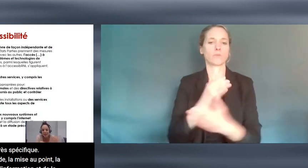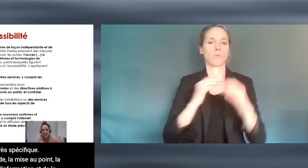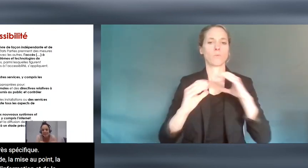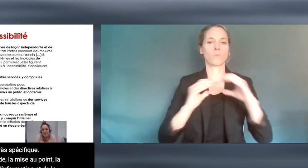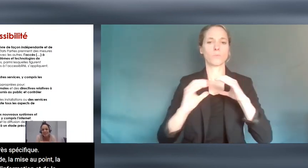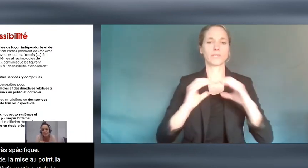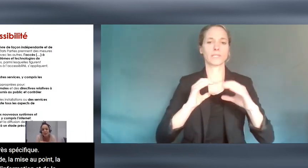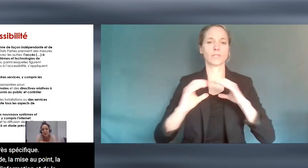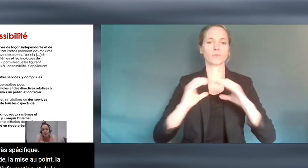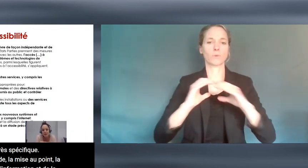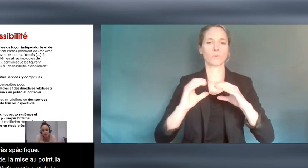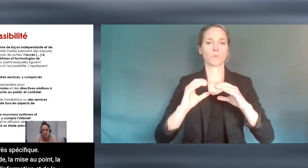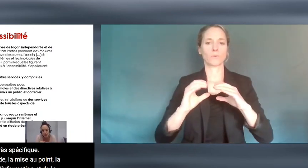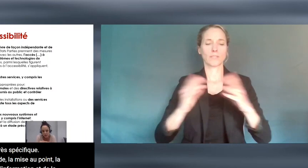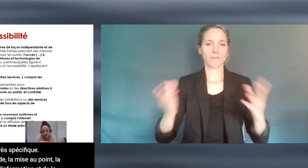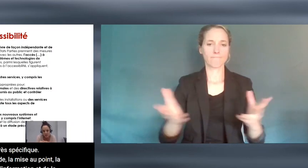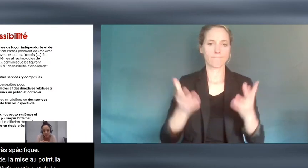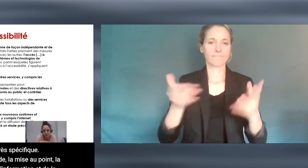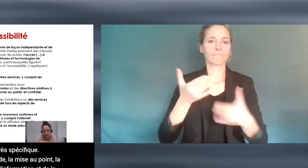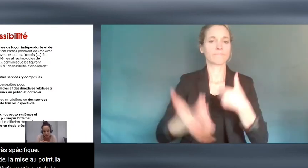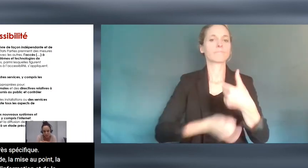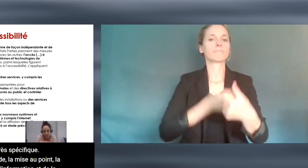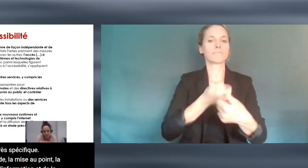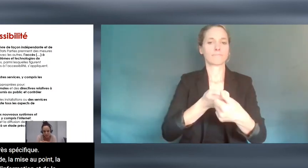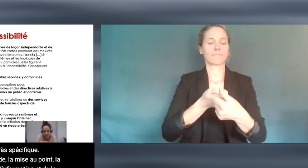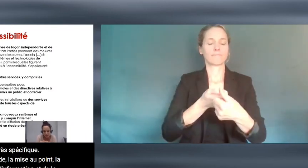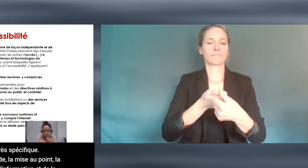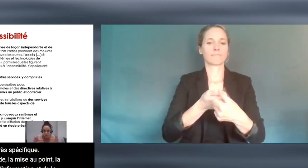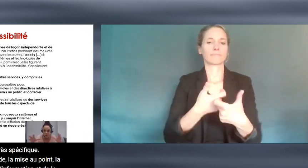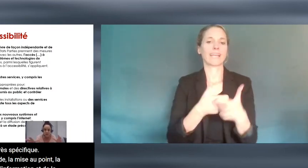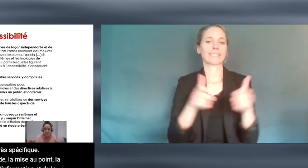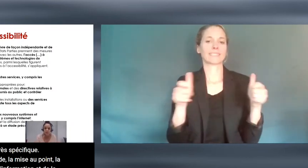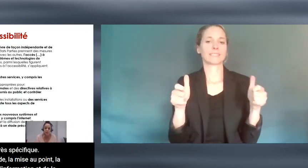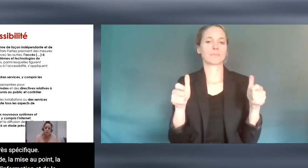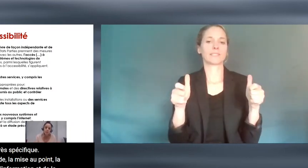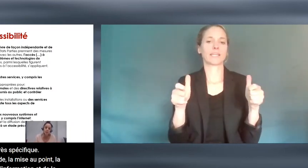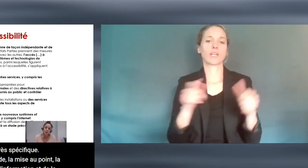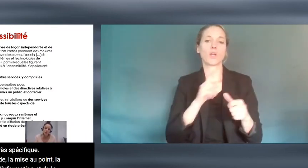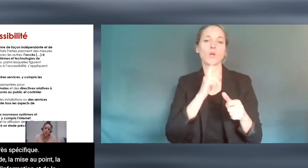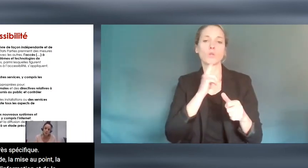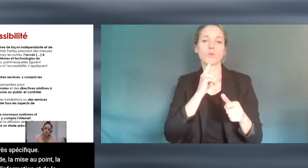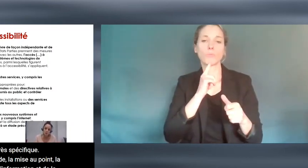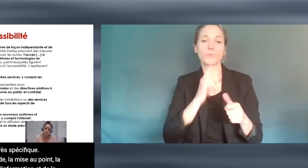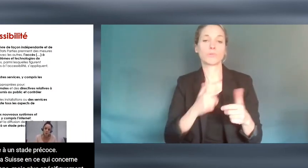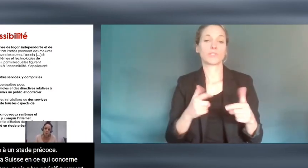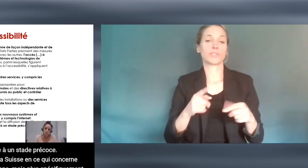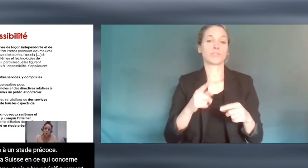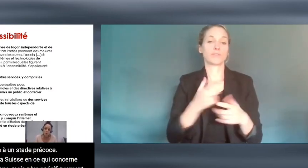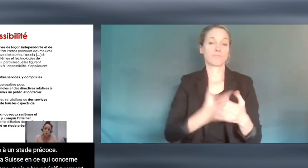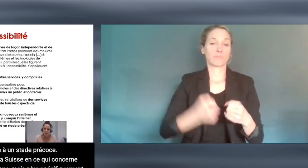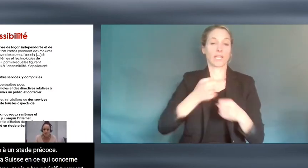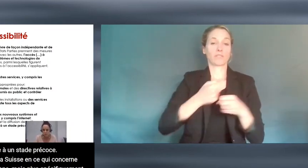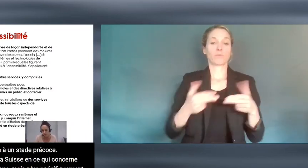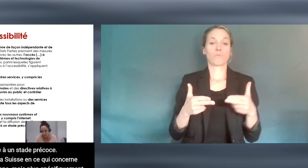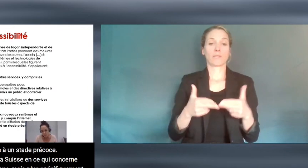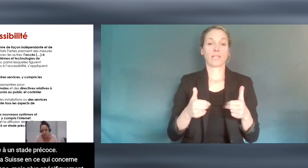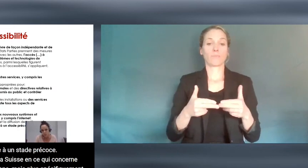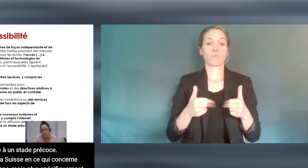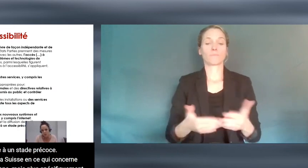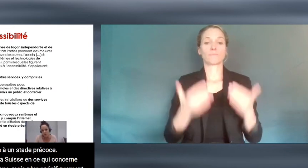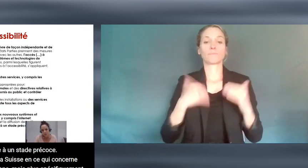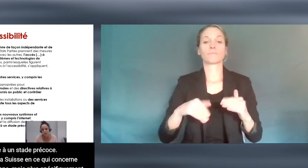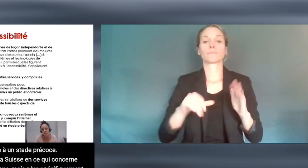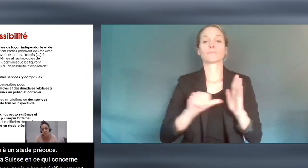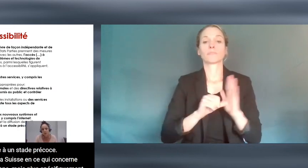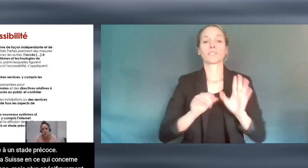soient accessibles et ce à un stade précoce. Donc à l'article 9, une obligation étendue